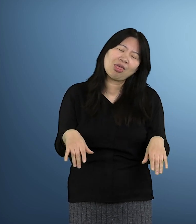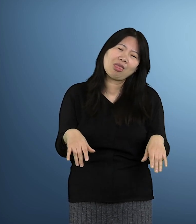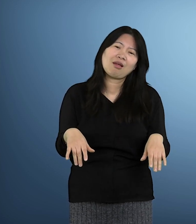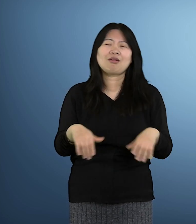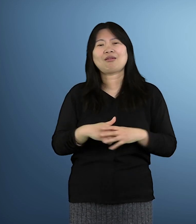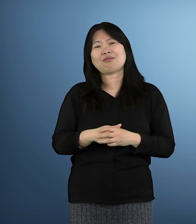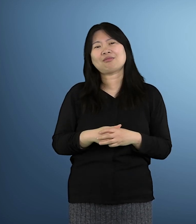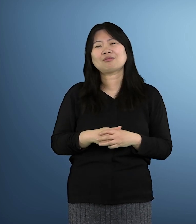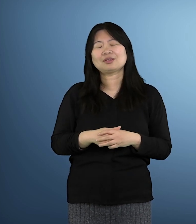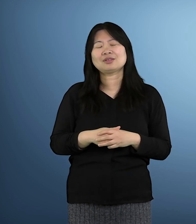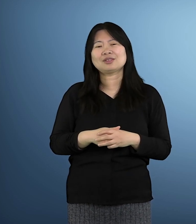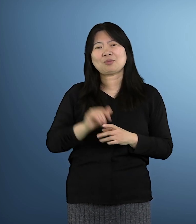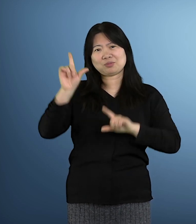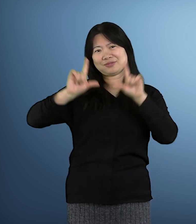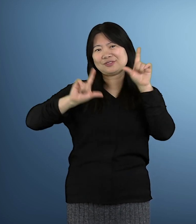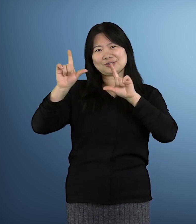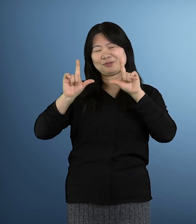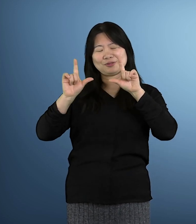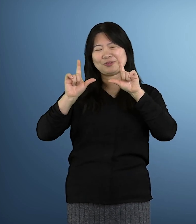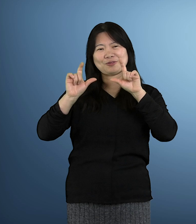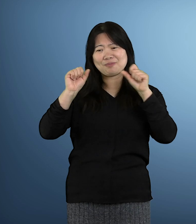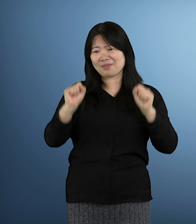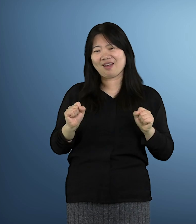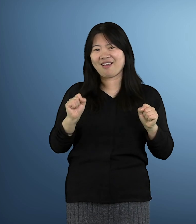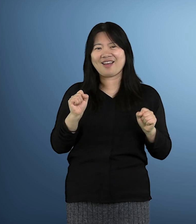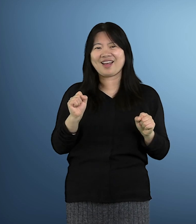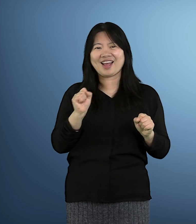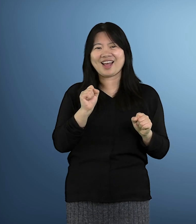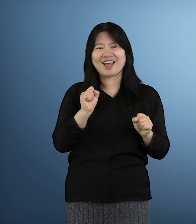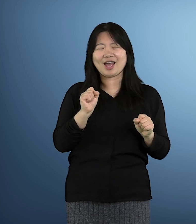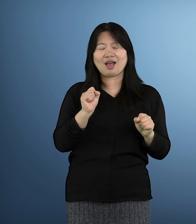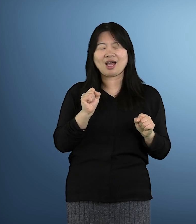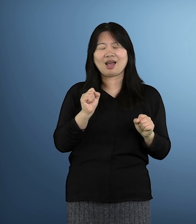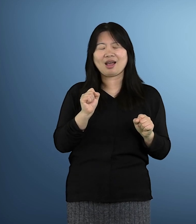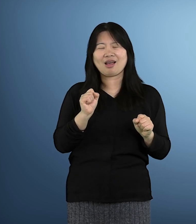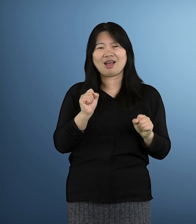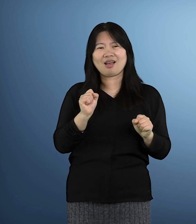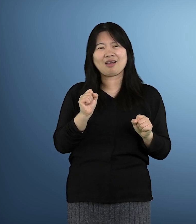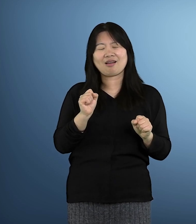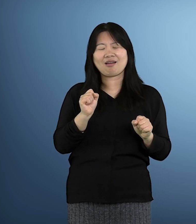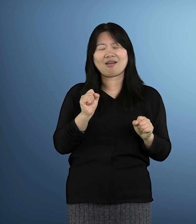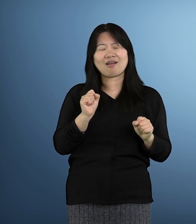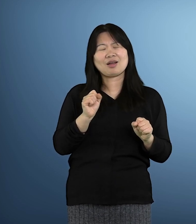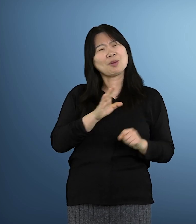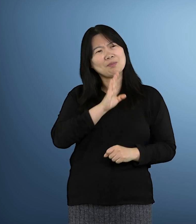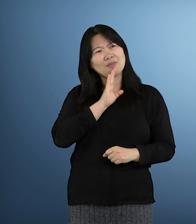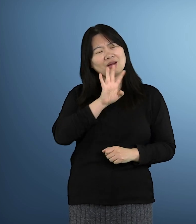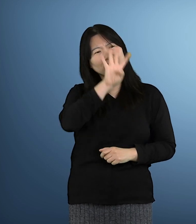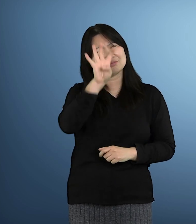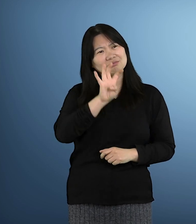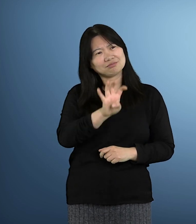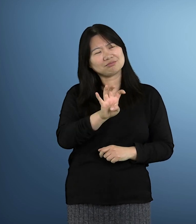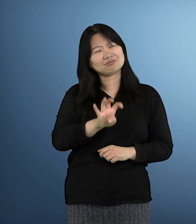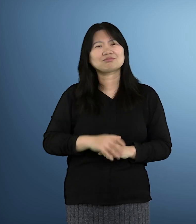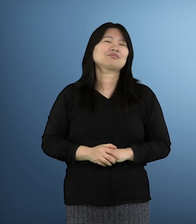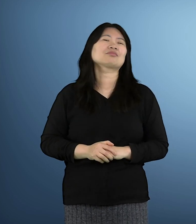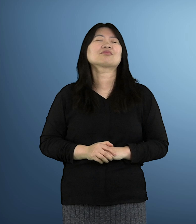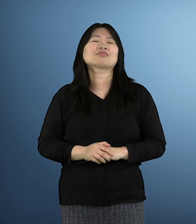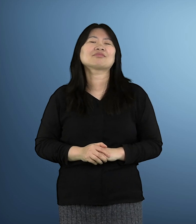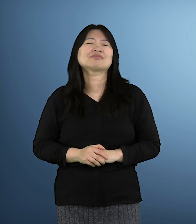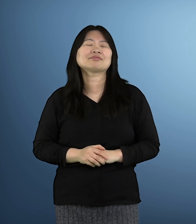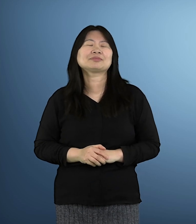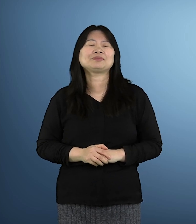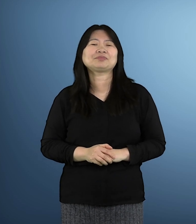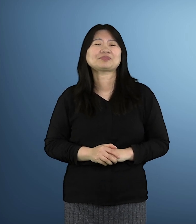늘어뜨리고 처진 모습으로 있어서는 이게 옳은가 하는 생각이 들어요.